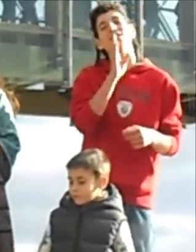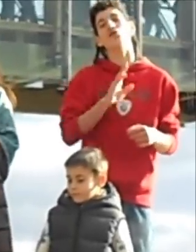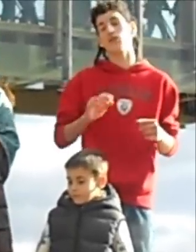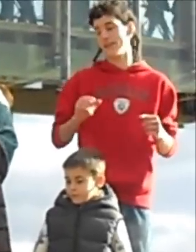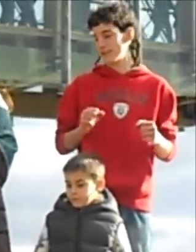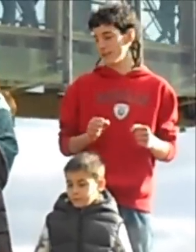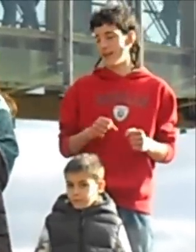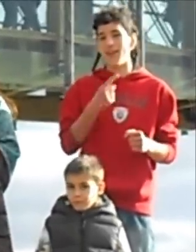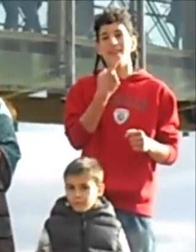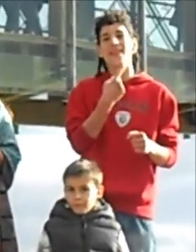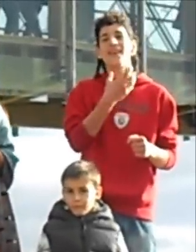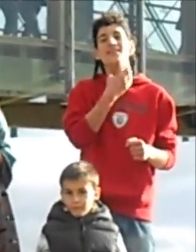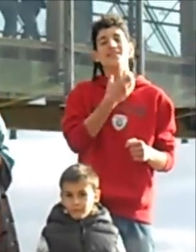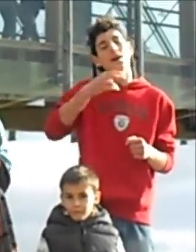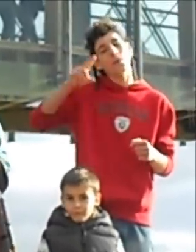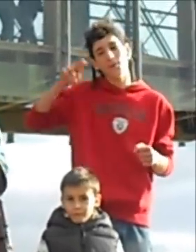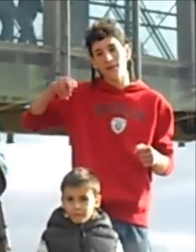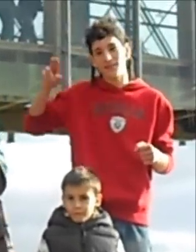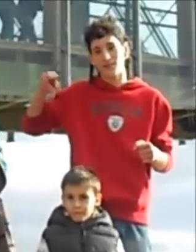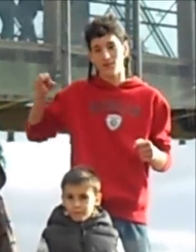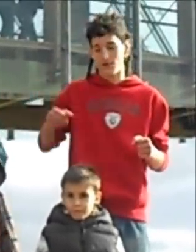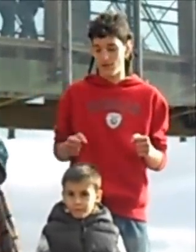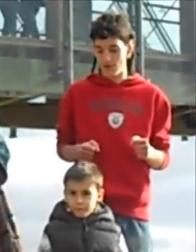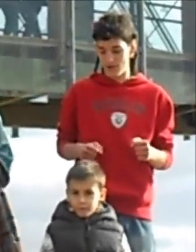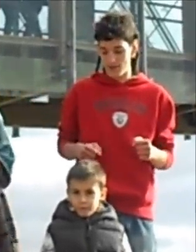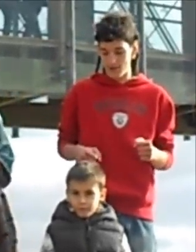escondite. Dice el sapillo pintojo.